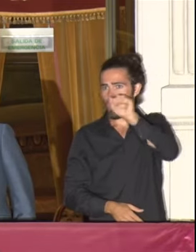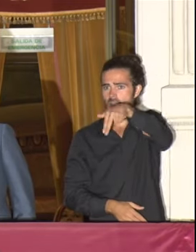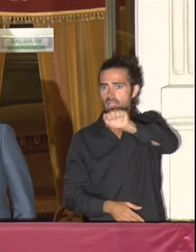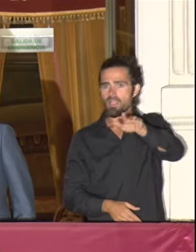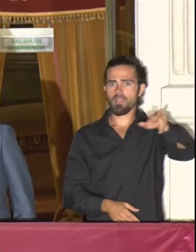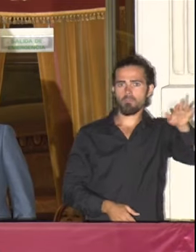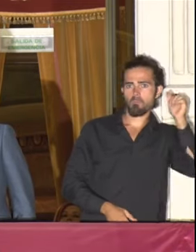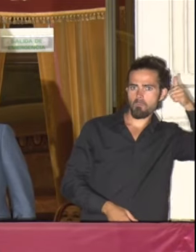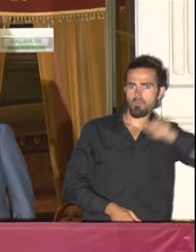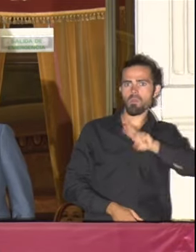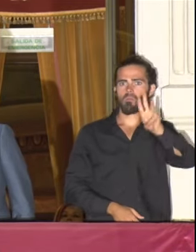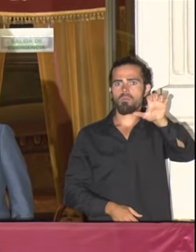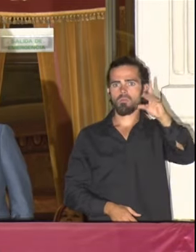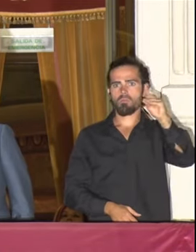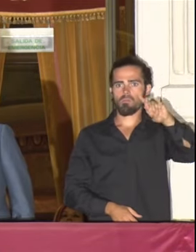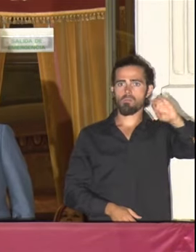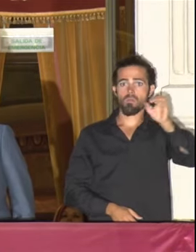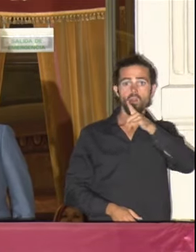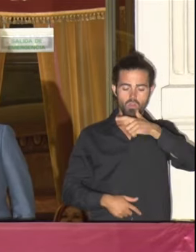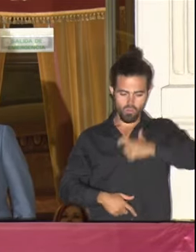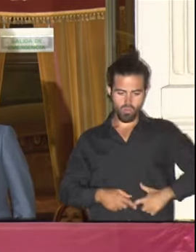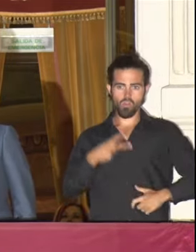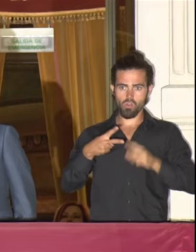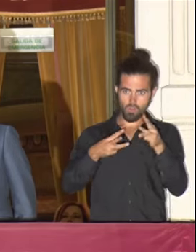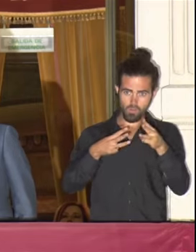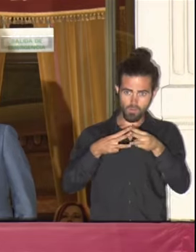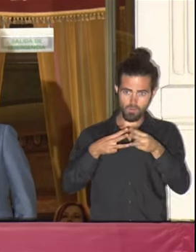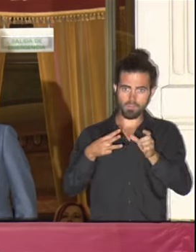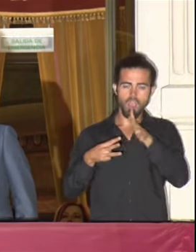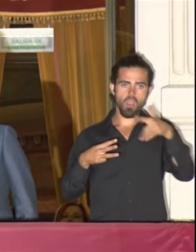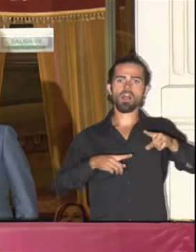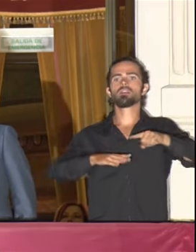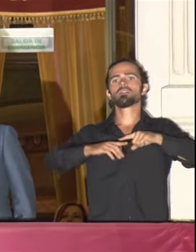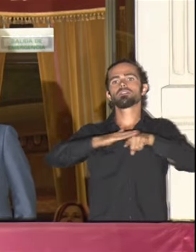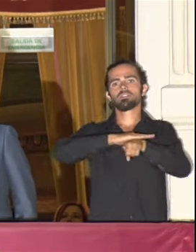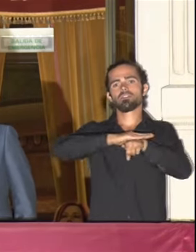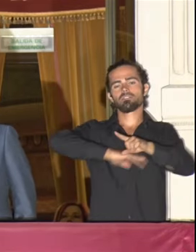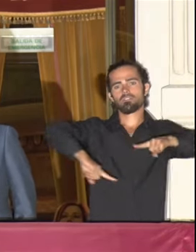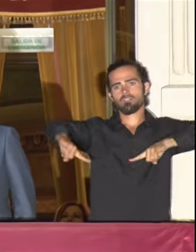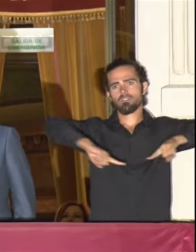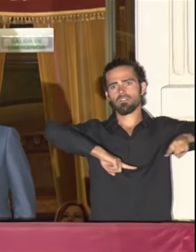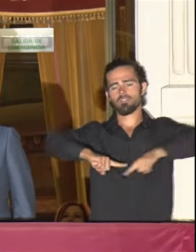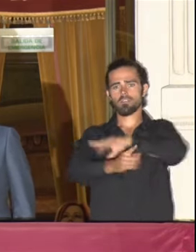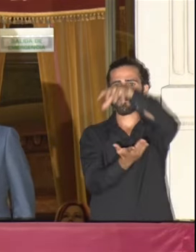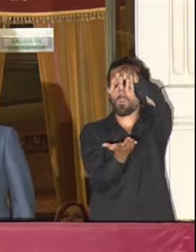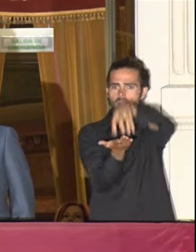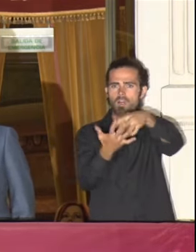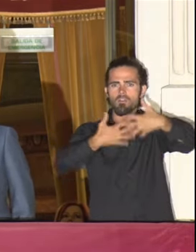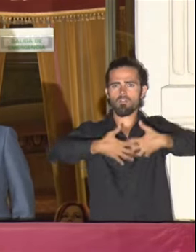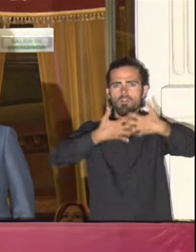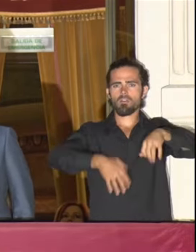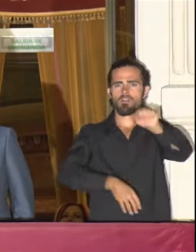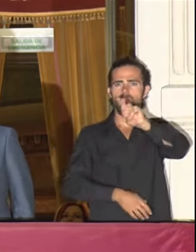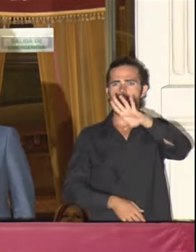Pedro y yo somos los que gestionamos Arcos Hermanos junto con un maravilloso equipo de